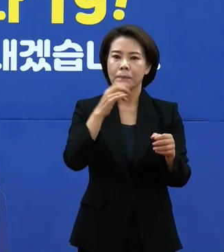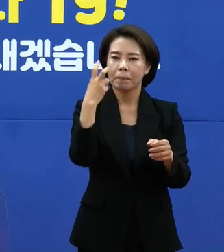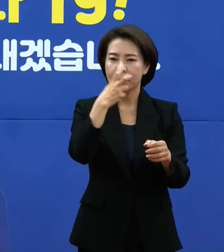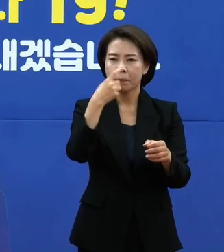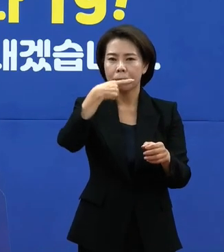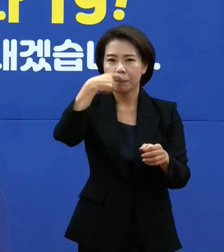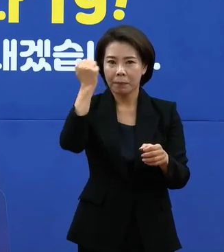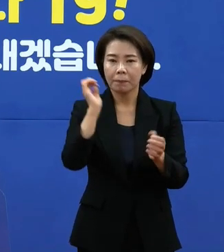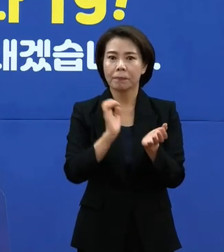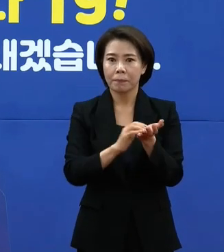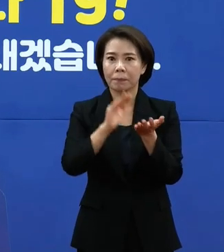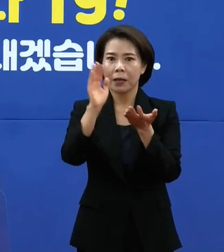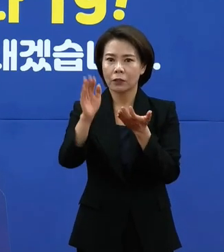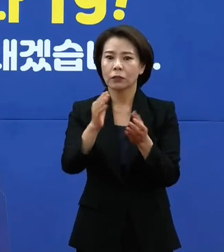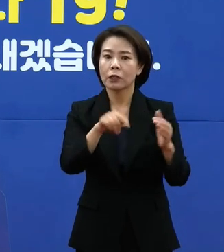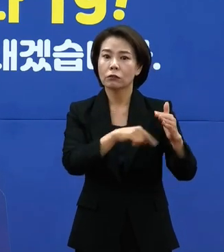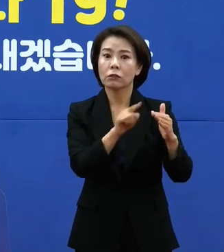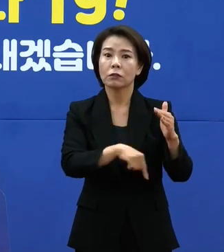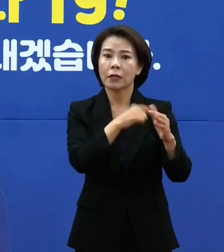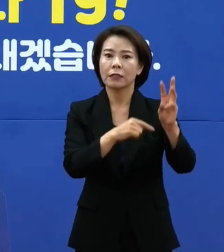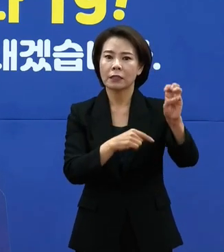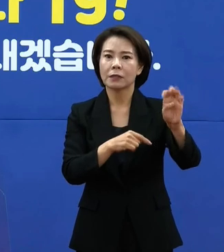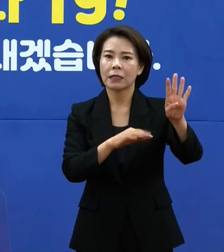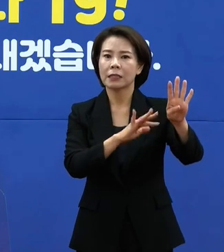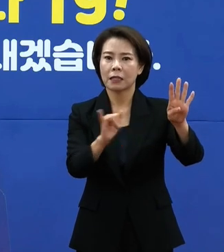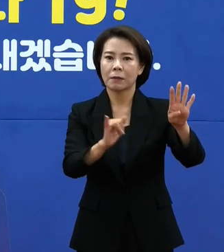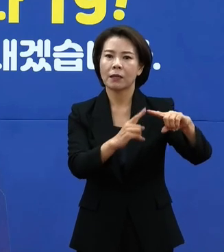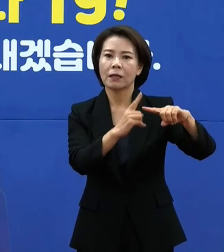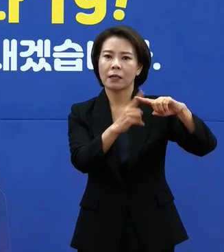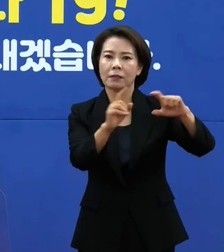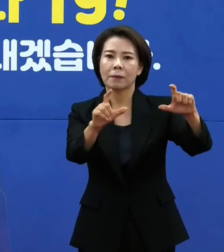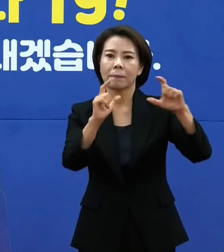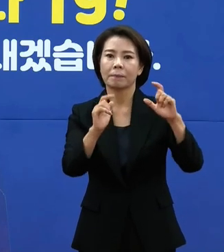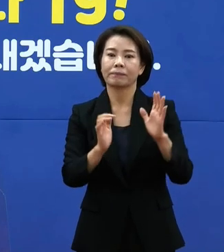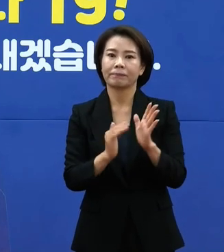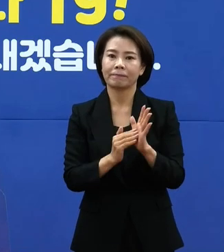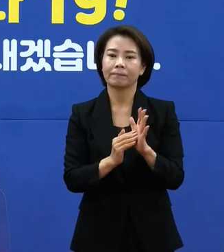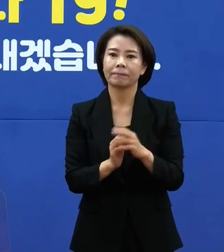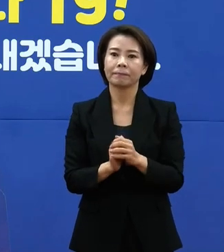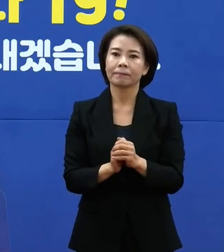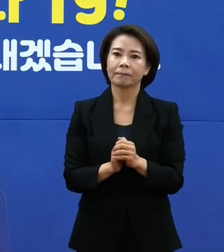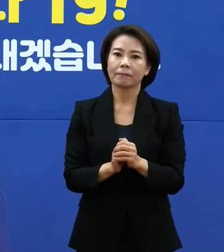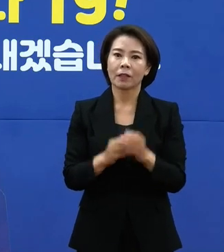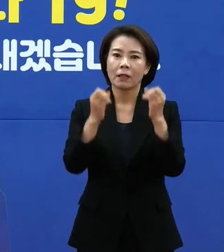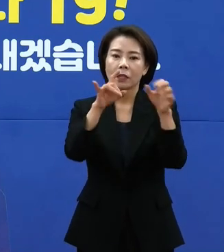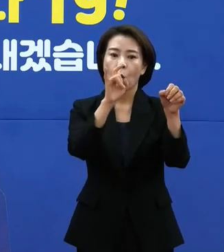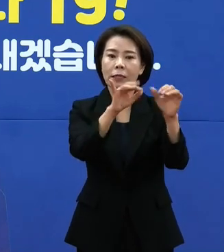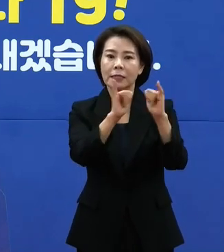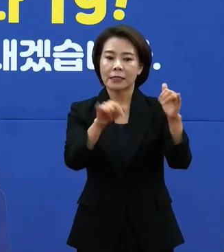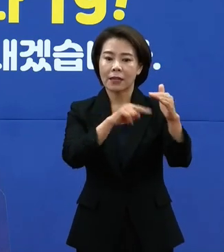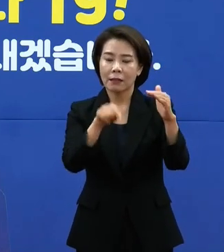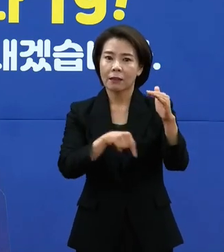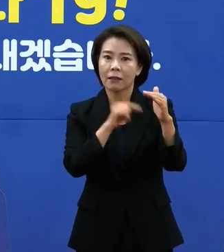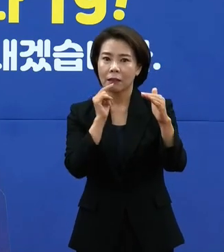검사가 진행됐고 이 중 34명이 양성 판정을 받았습니다. 신규 확진자